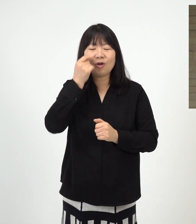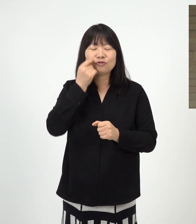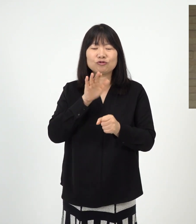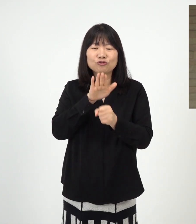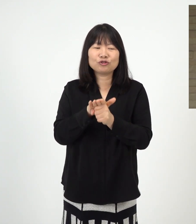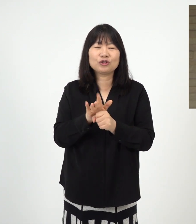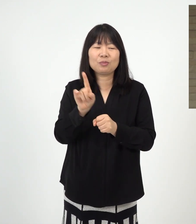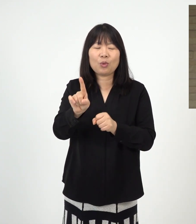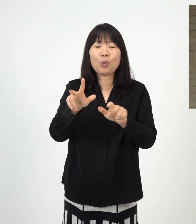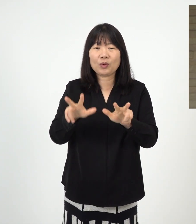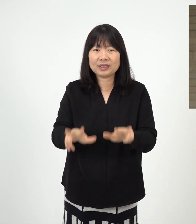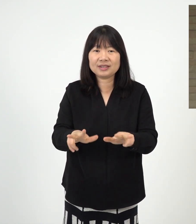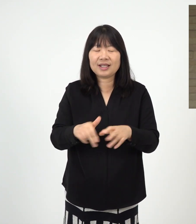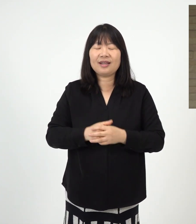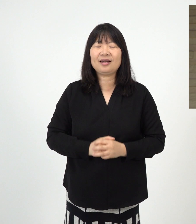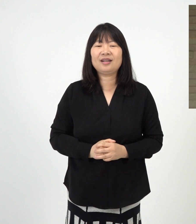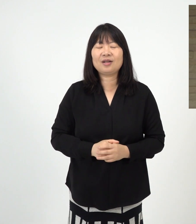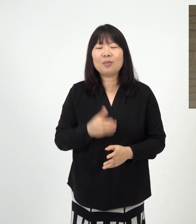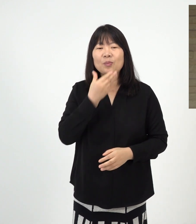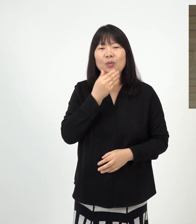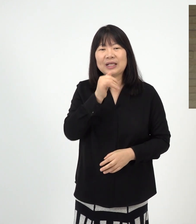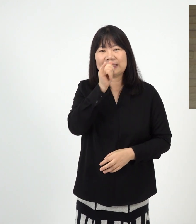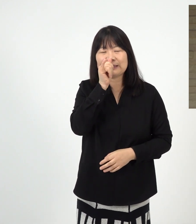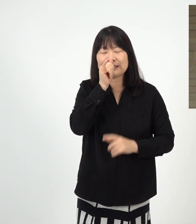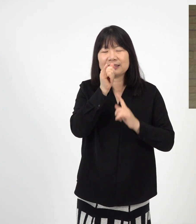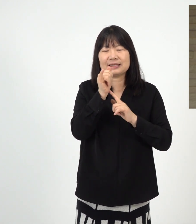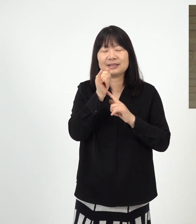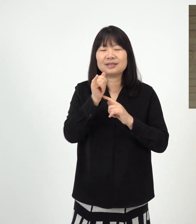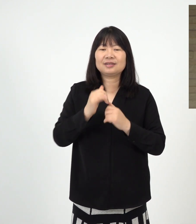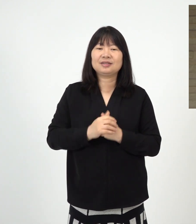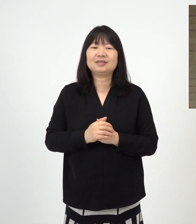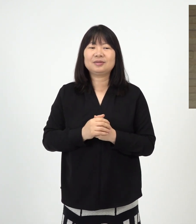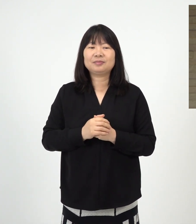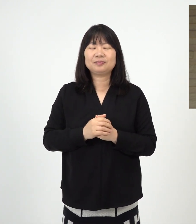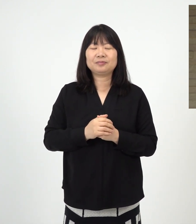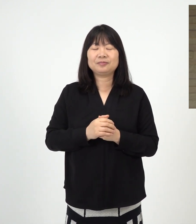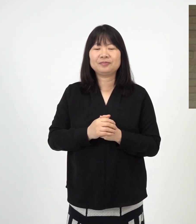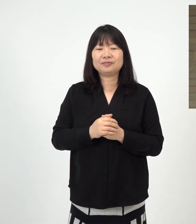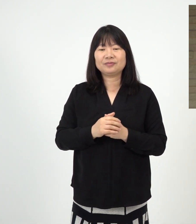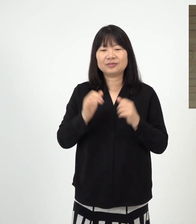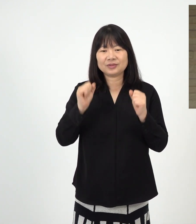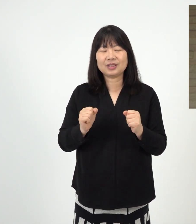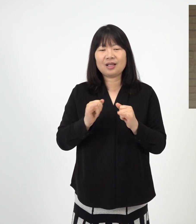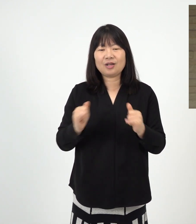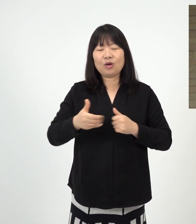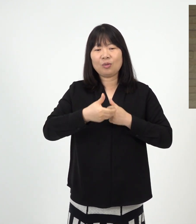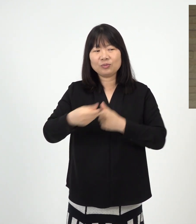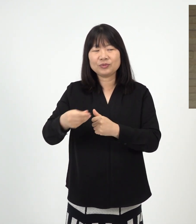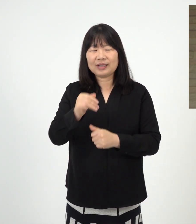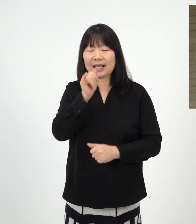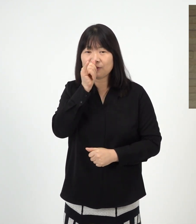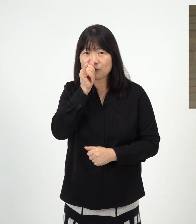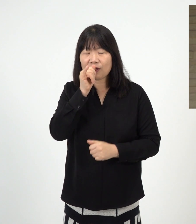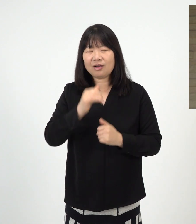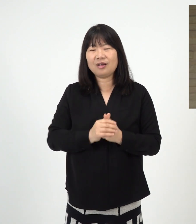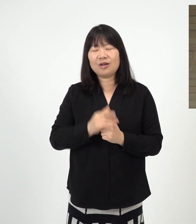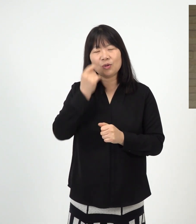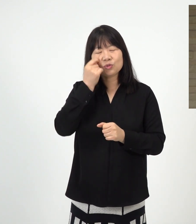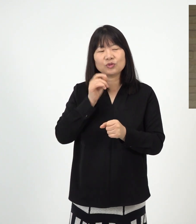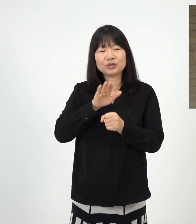긍휼은 이제 복된 존재로 부름받은 하나님의 성도라면